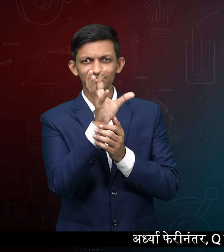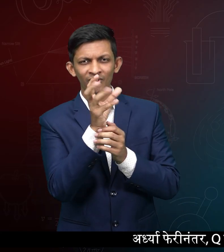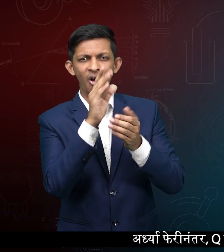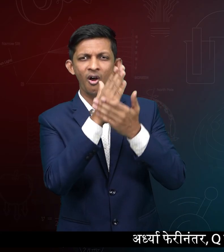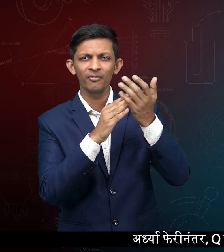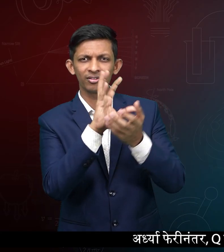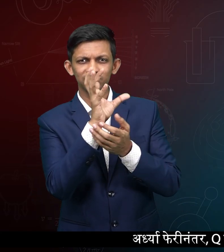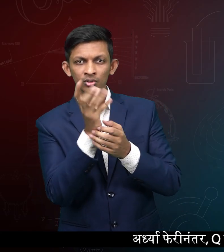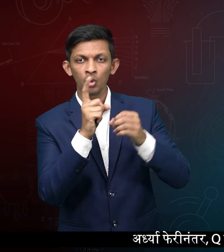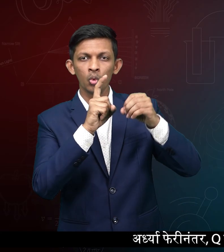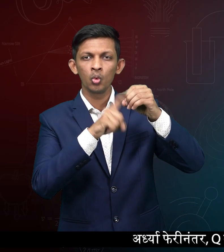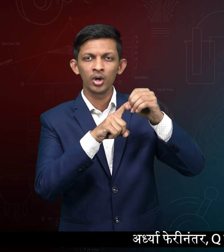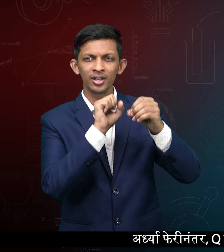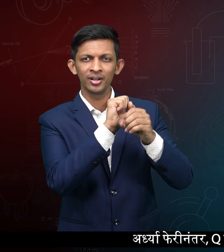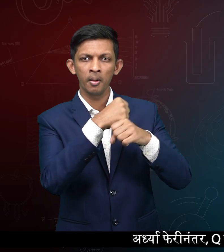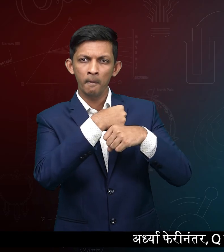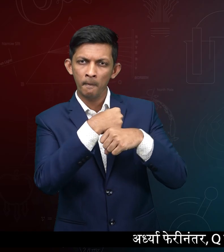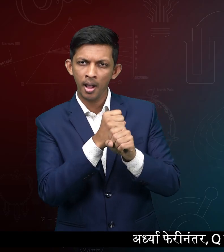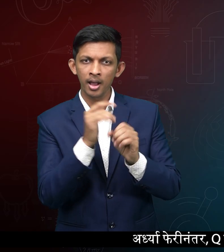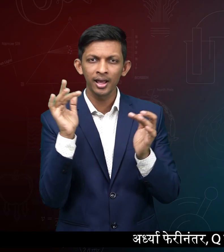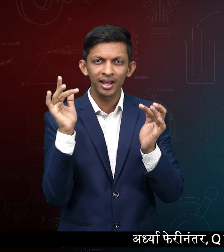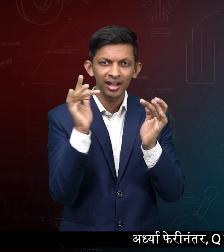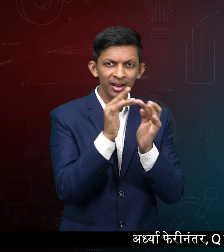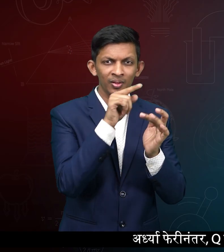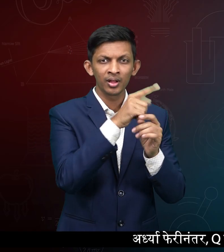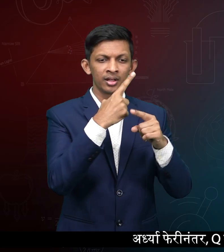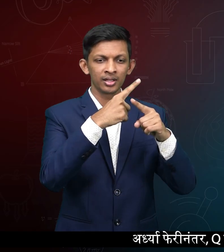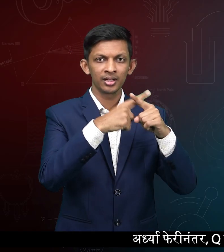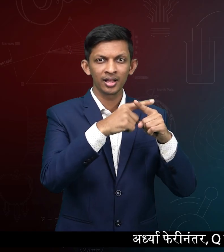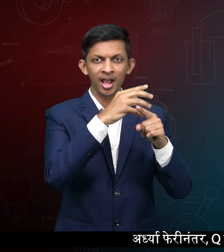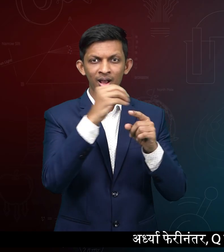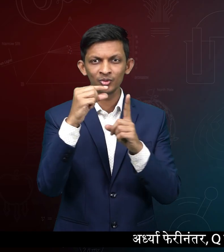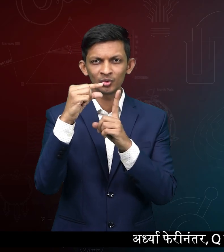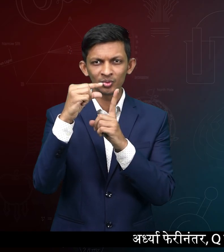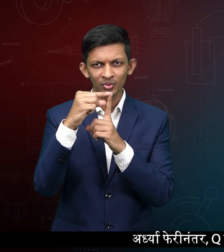फेरीनंतर Q ब्रश X ला आणि P ब्रश Y ला संपर्क करते.